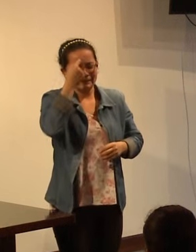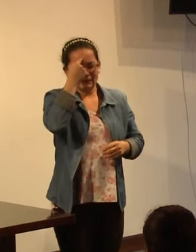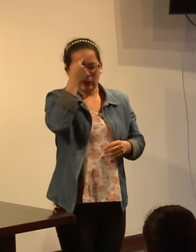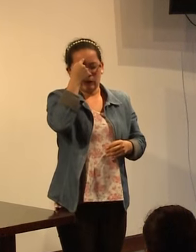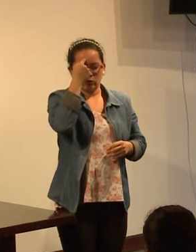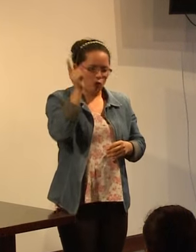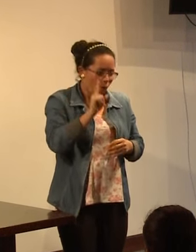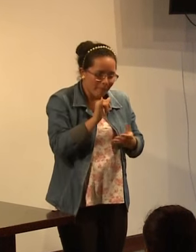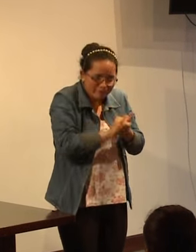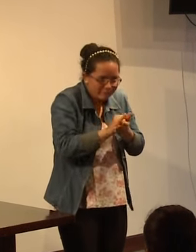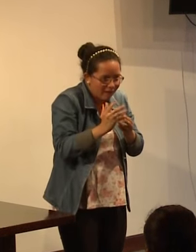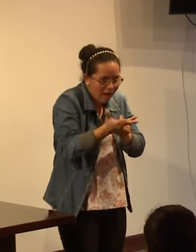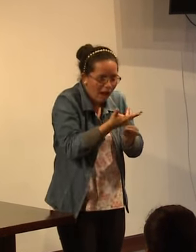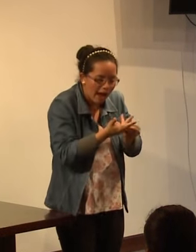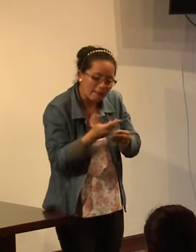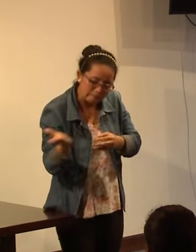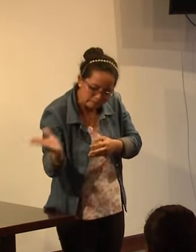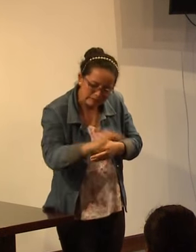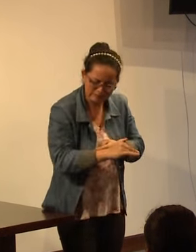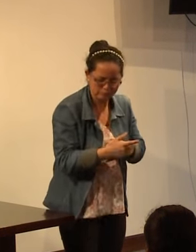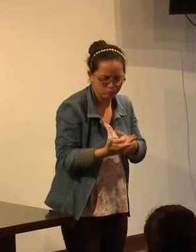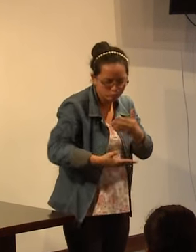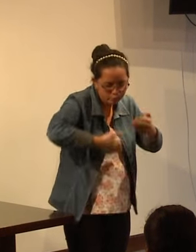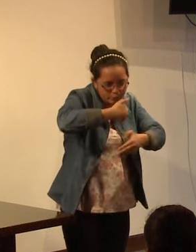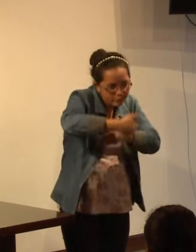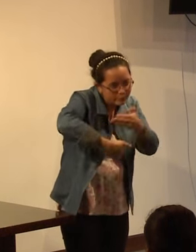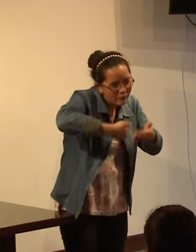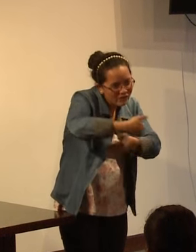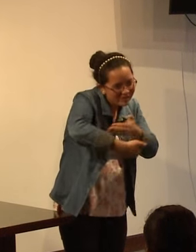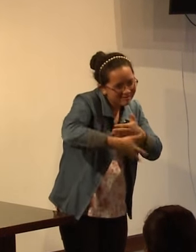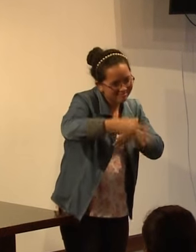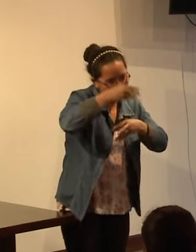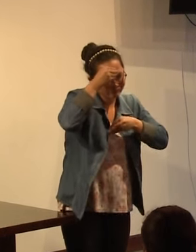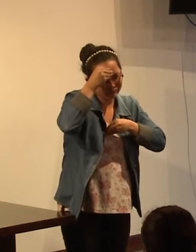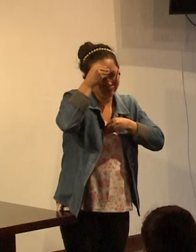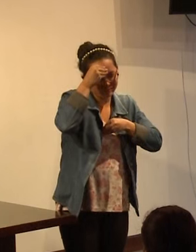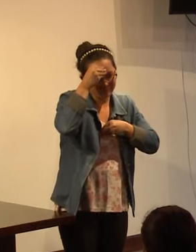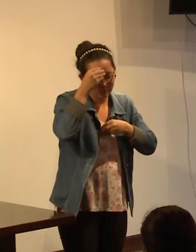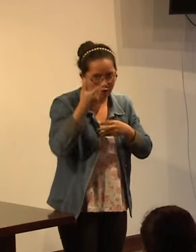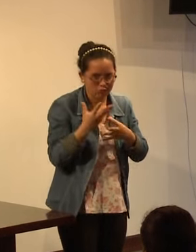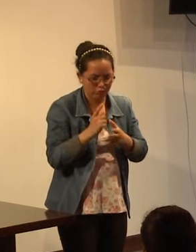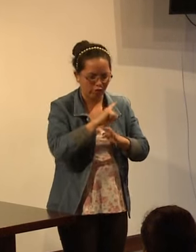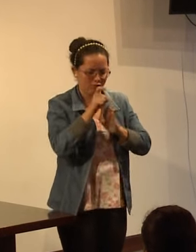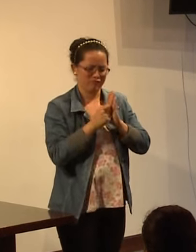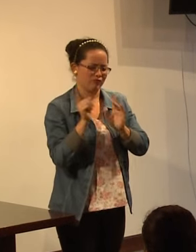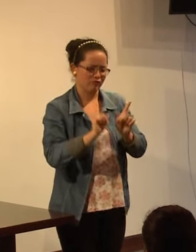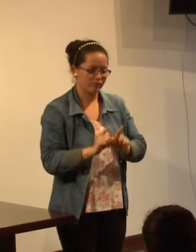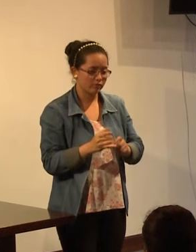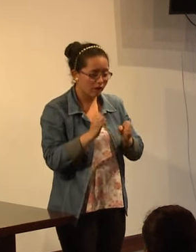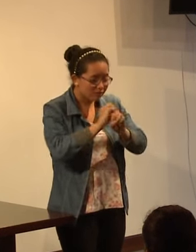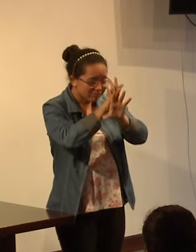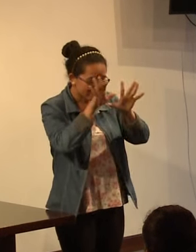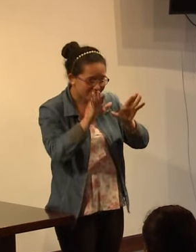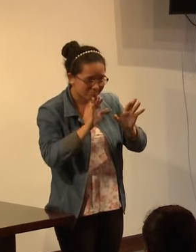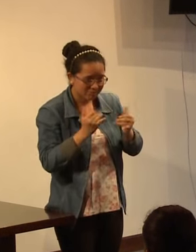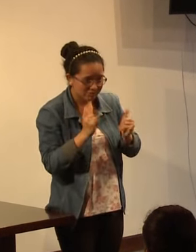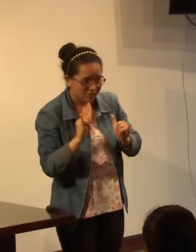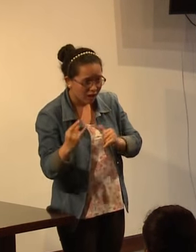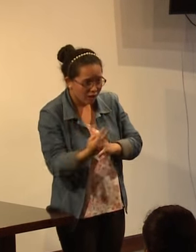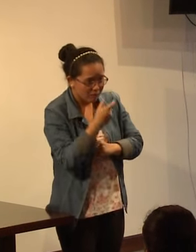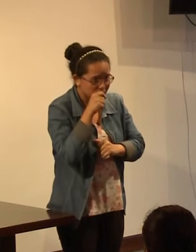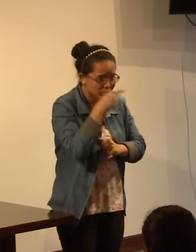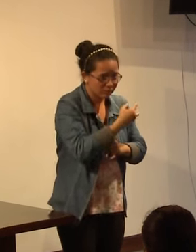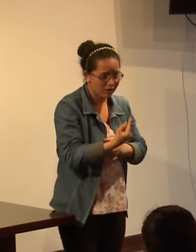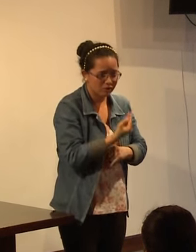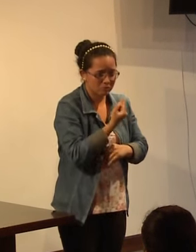va montado en que aprende poquitas cosas a la vez para poderlo hacer. Entonces, ¿está claro hasta ahí? ¿Hay alguna pregunta?